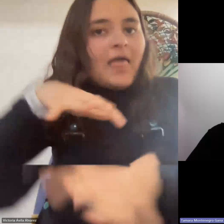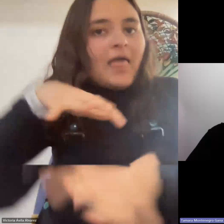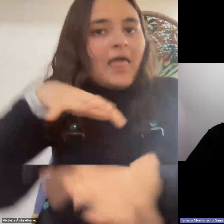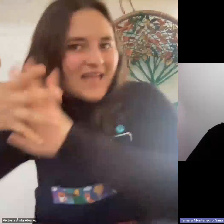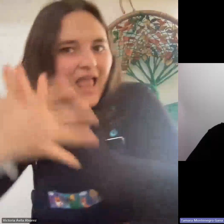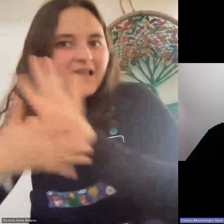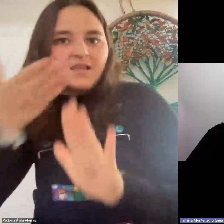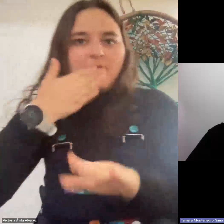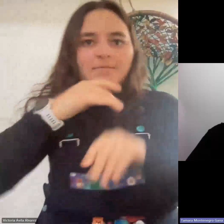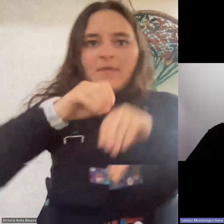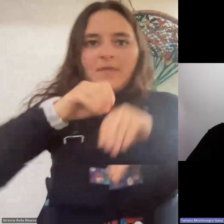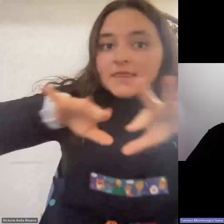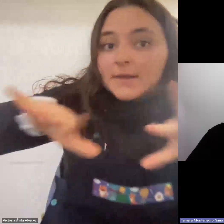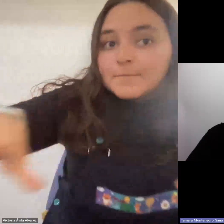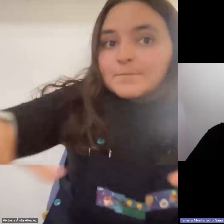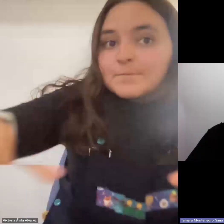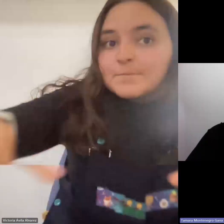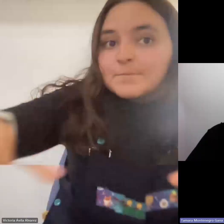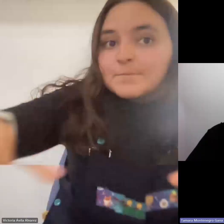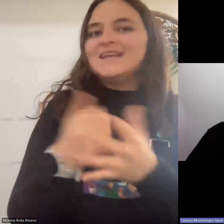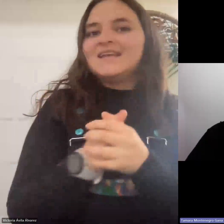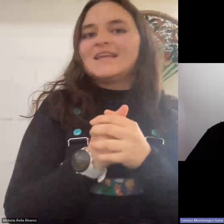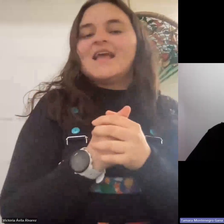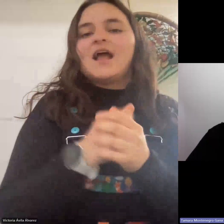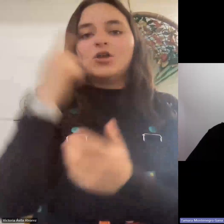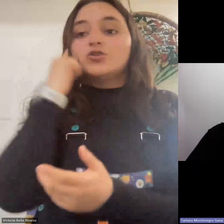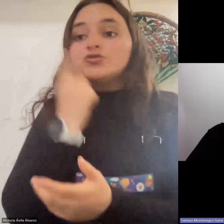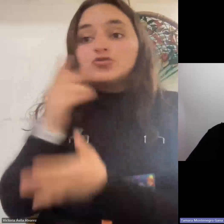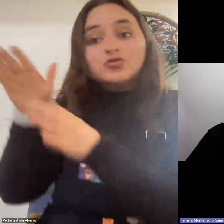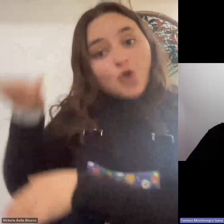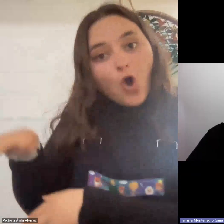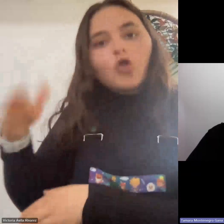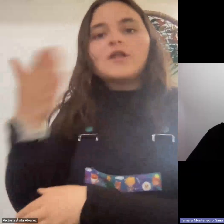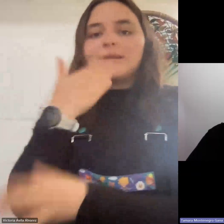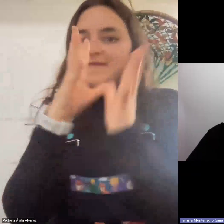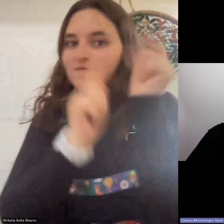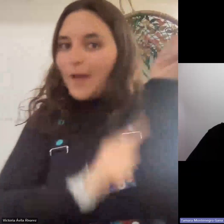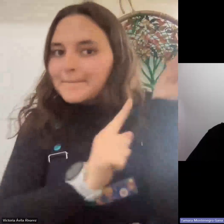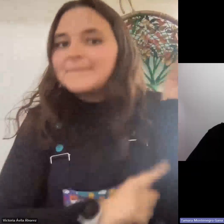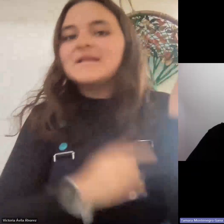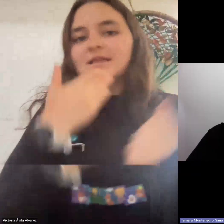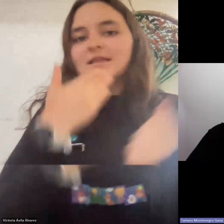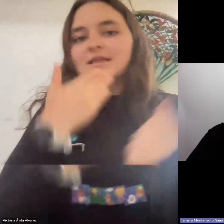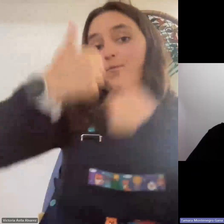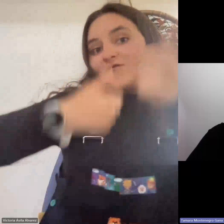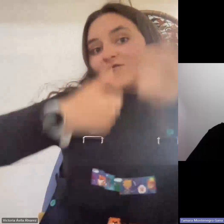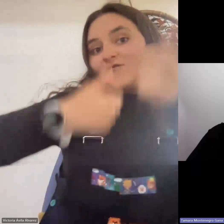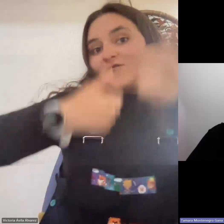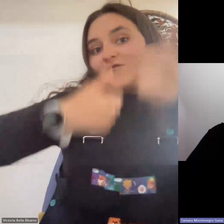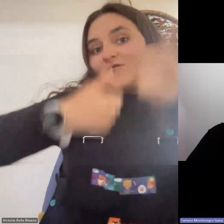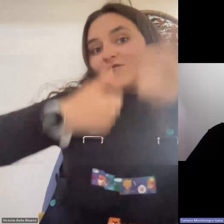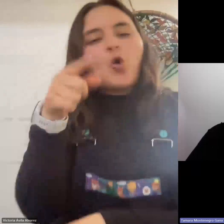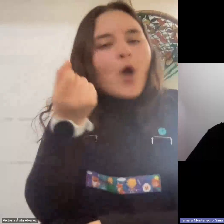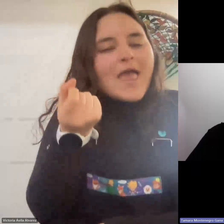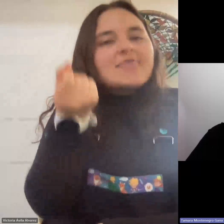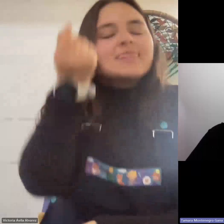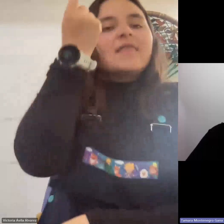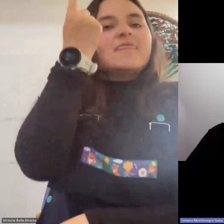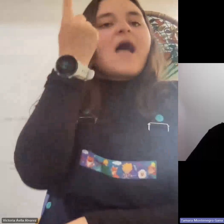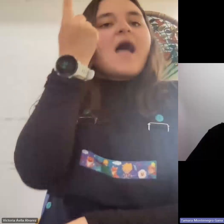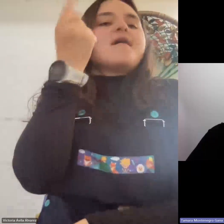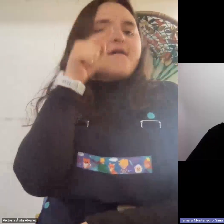es importante que esté en forma integrada en la escuela y que también sientan el apoyo de